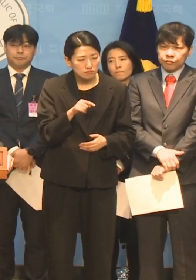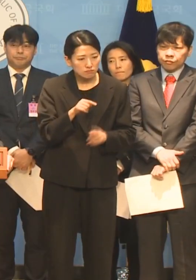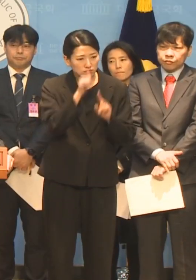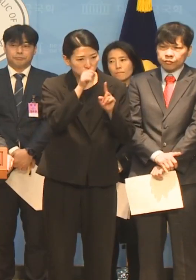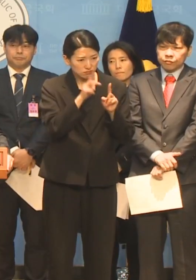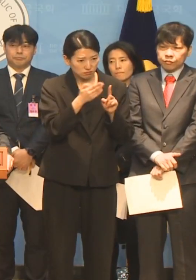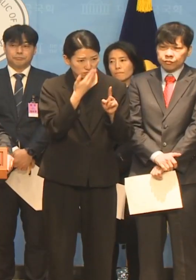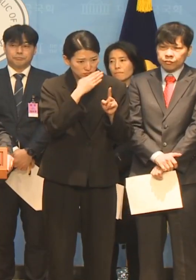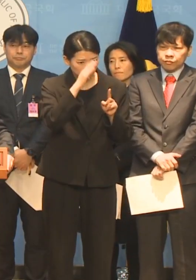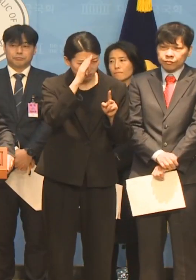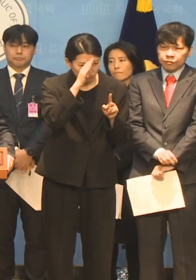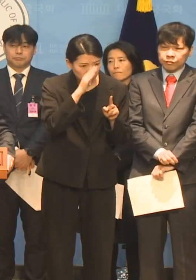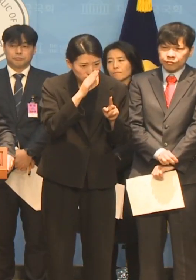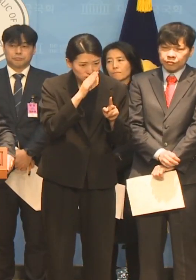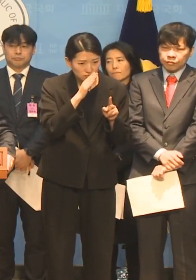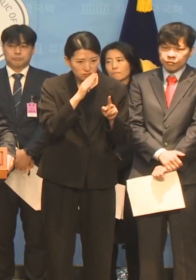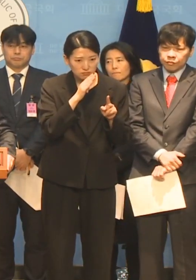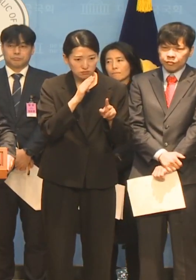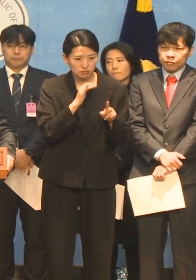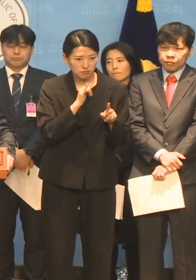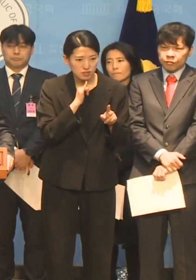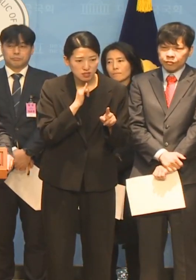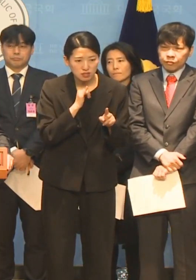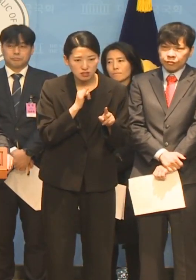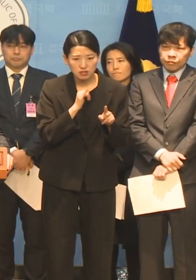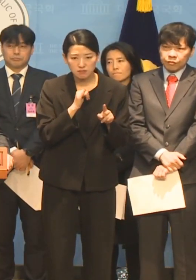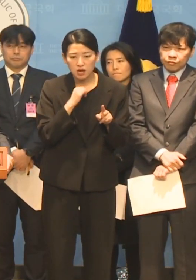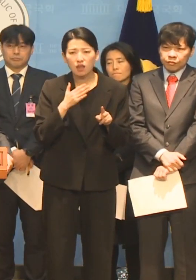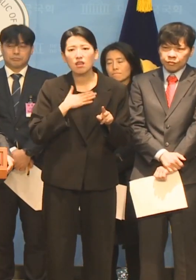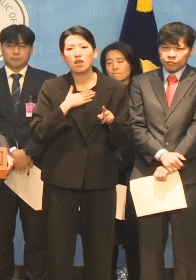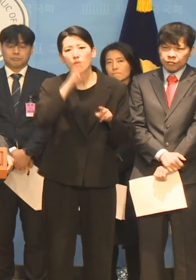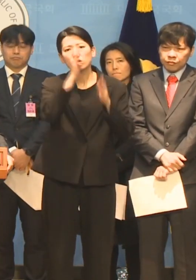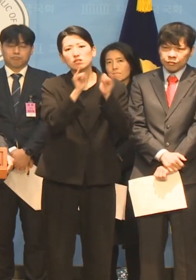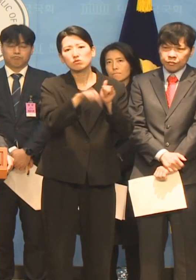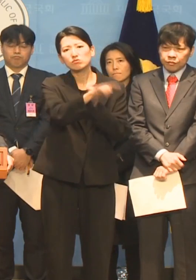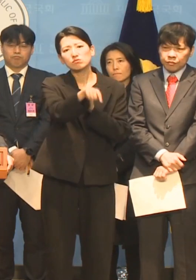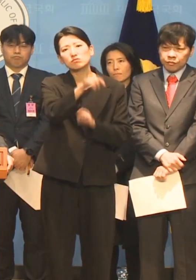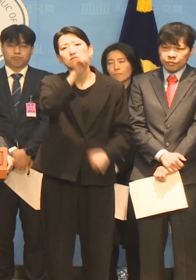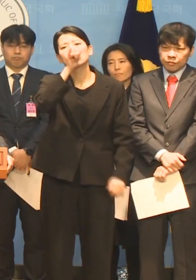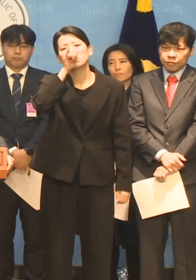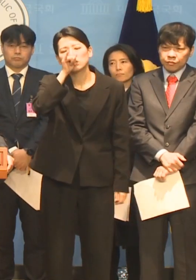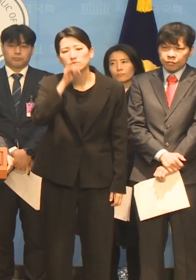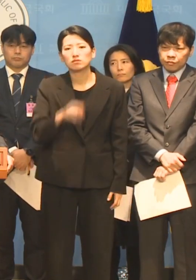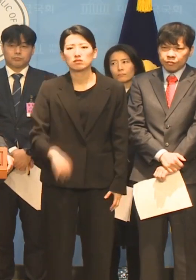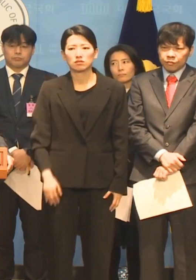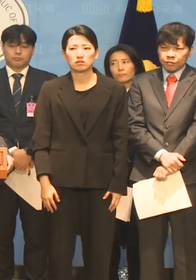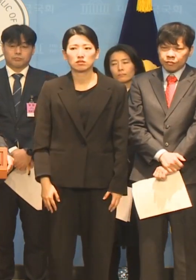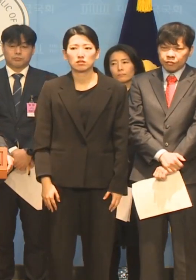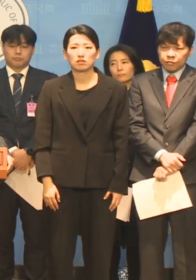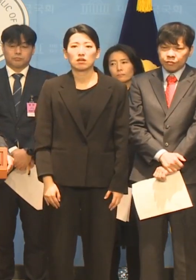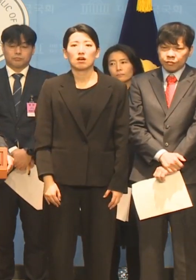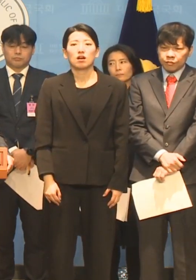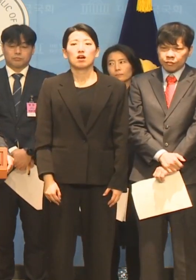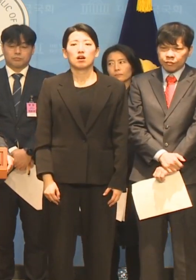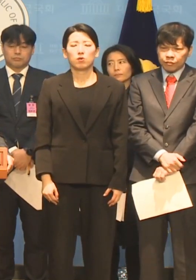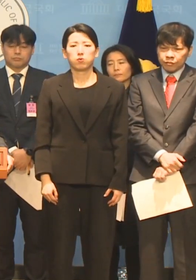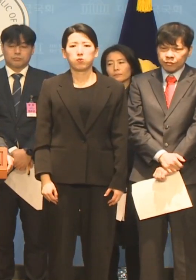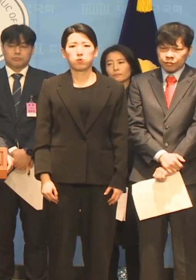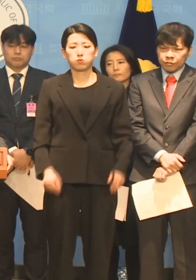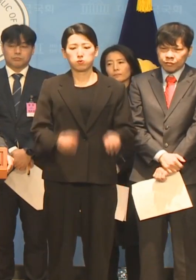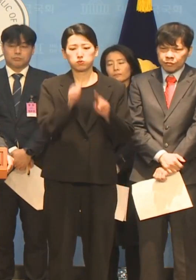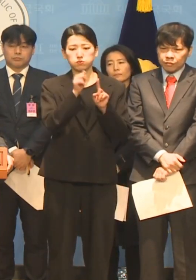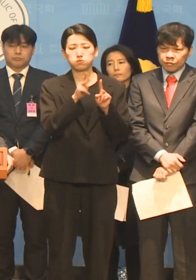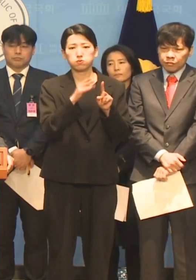많이 이제 저도 접했습니다. 제 환자들이. 그래서 여러분들이 정말 이 질병으로